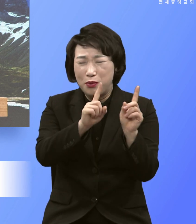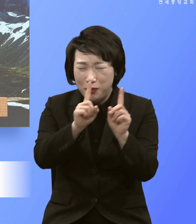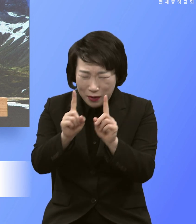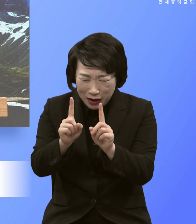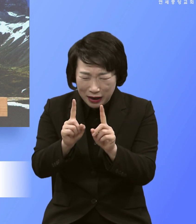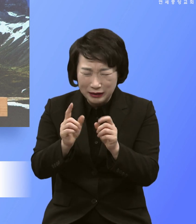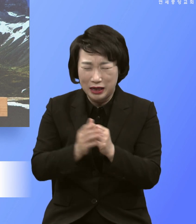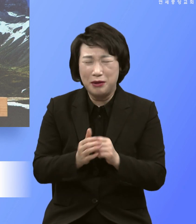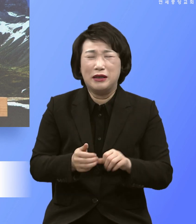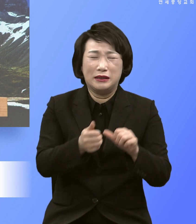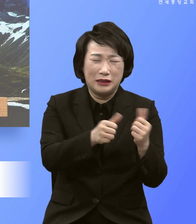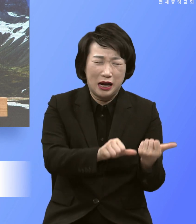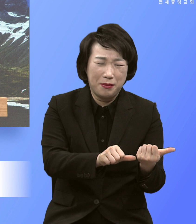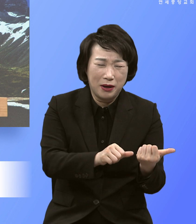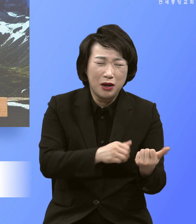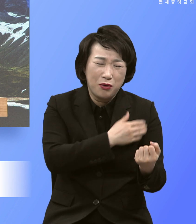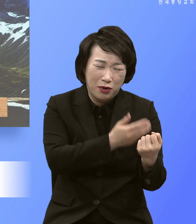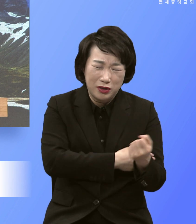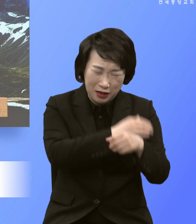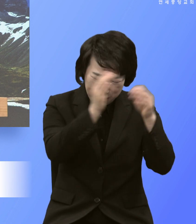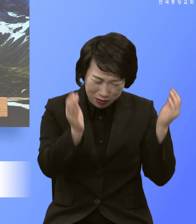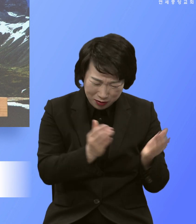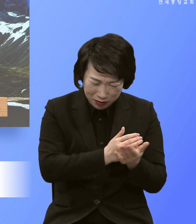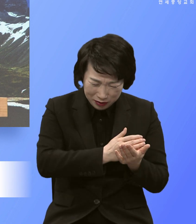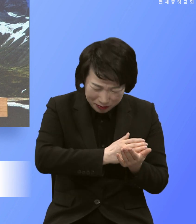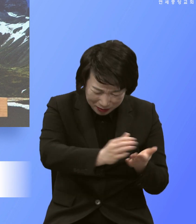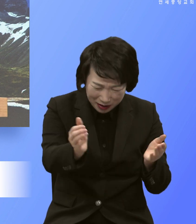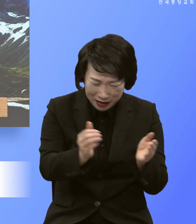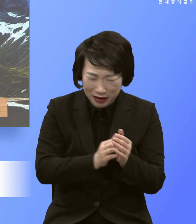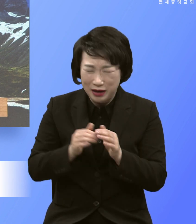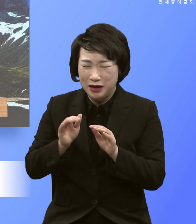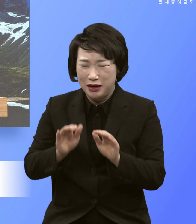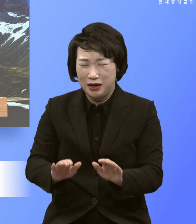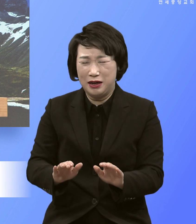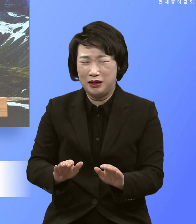부활하심으로 사망의 권세를 파괴하시고